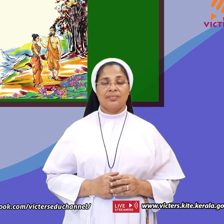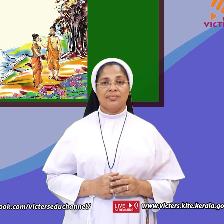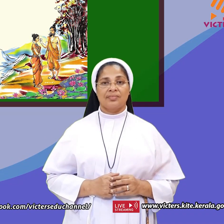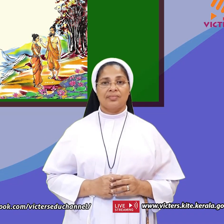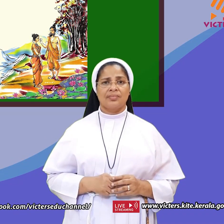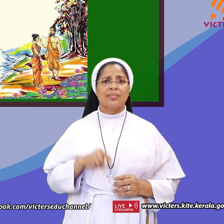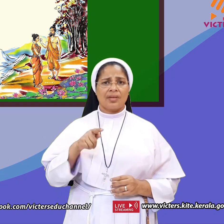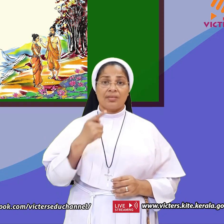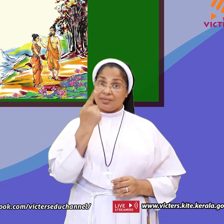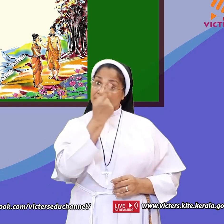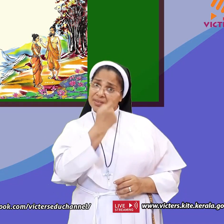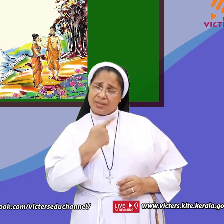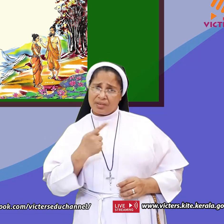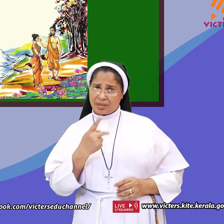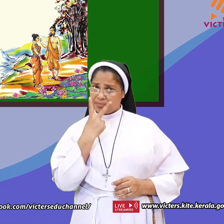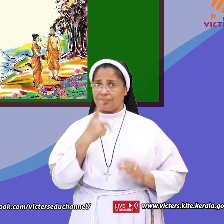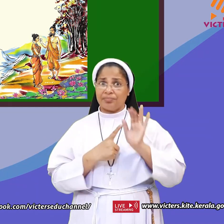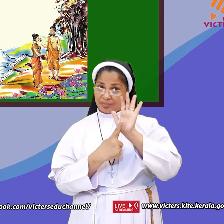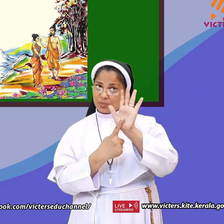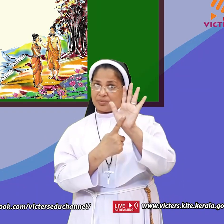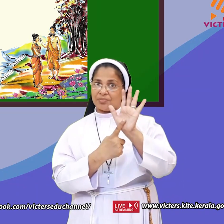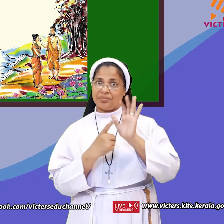ഈ ചിത്രം നോക്കുക.